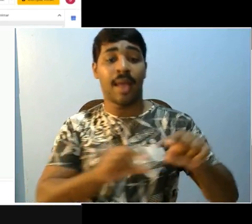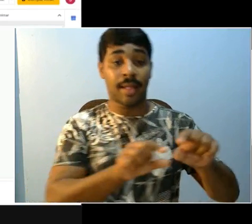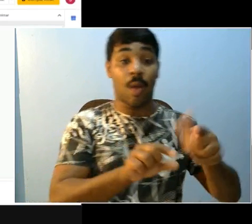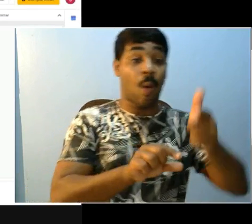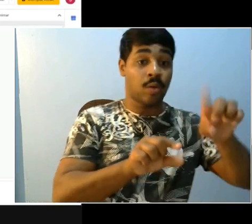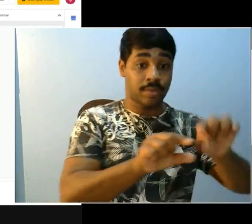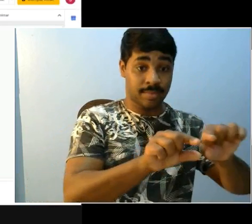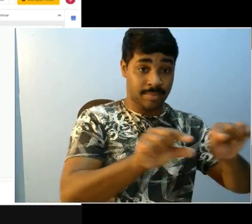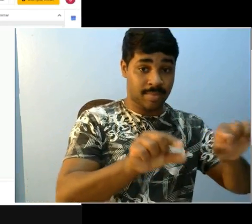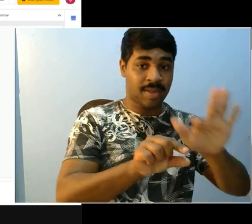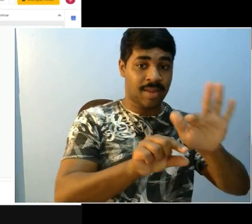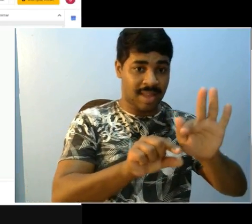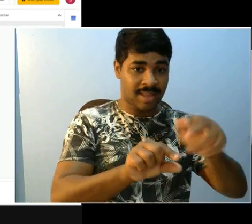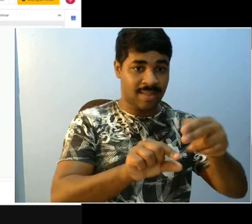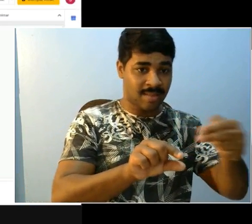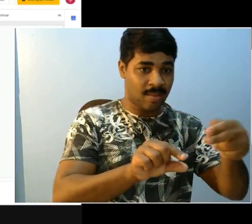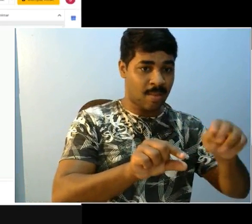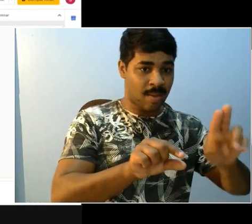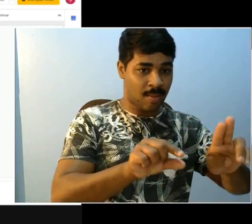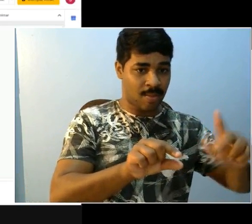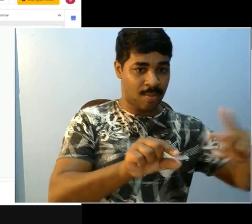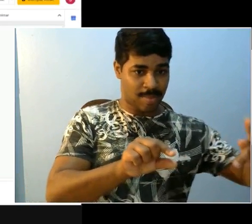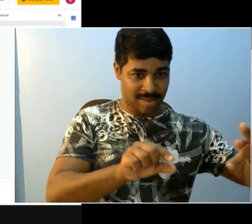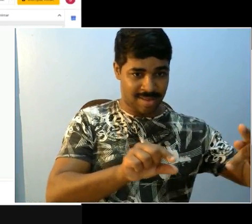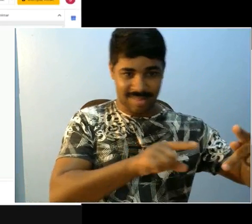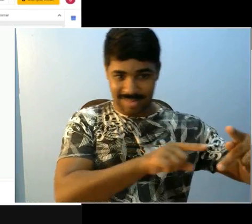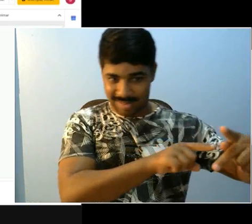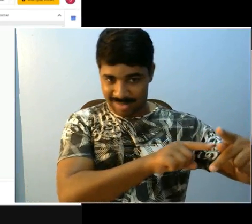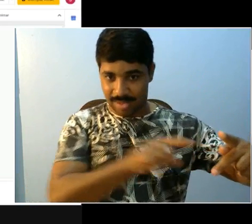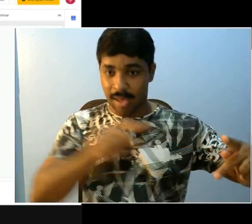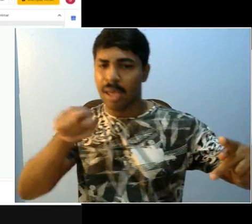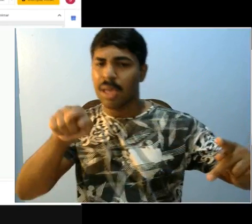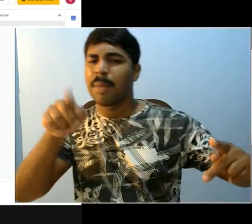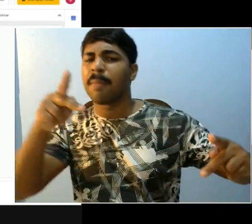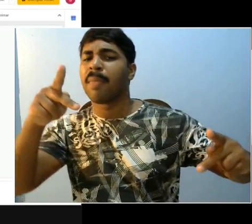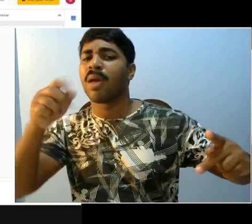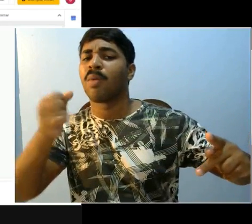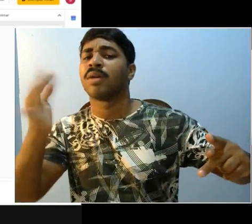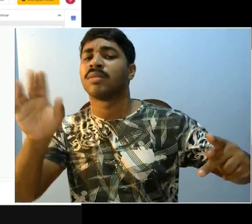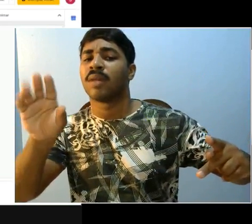E aí, com isso, no final, ela acha o atrito estático.